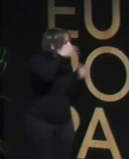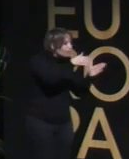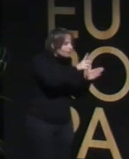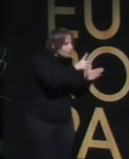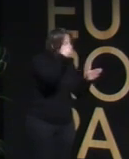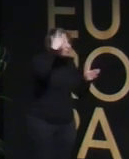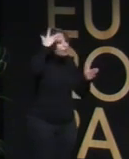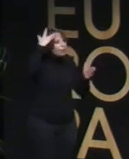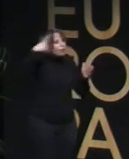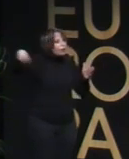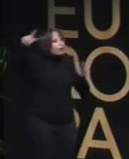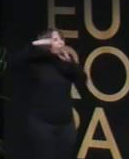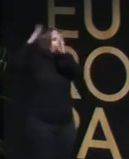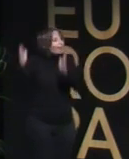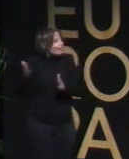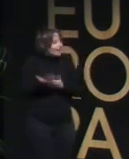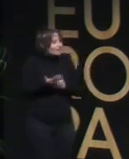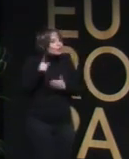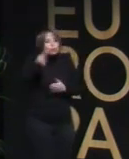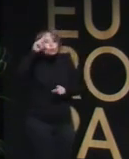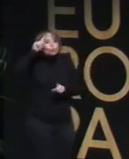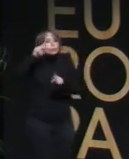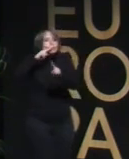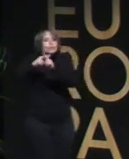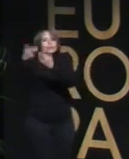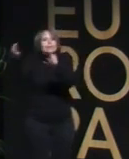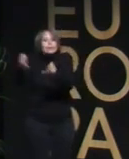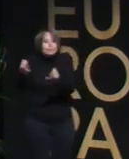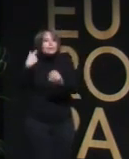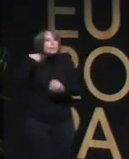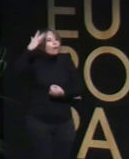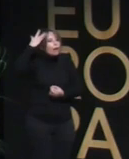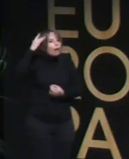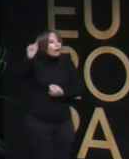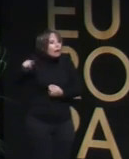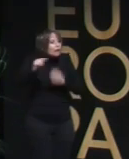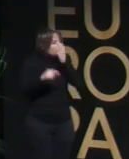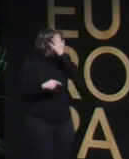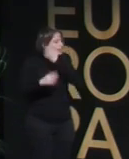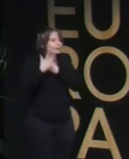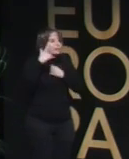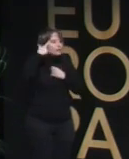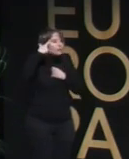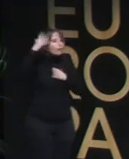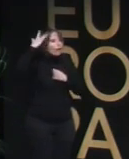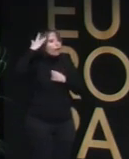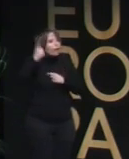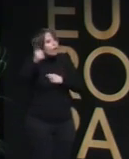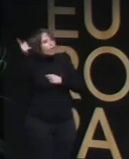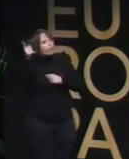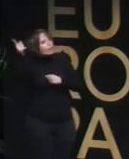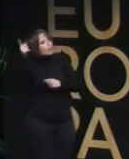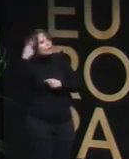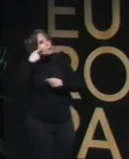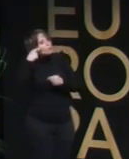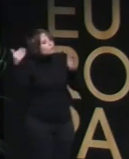en algo que ocurre en casa. Ellos no le saben poner nombre a lo que ocurre en casa, pero su mente sí que está allí. Entonces, si su mente está ocupada con otras preocupaciones, su mente no está